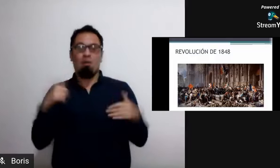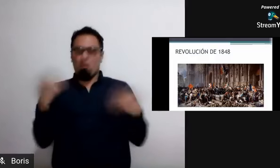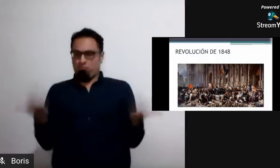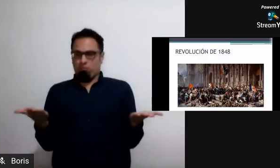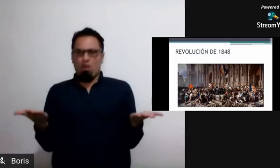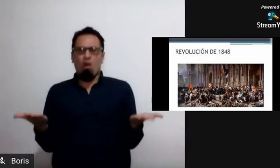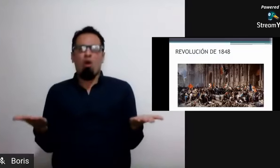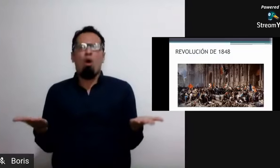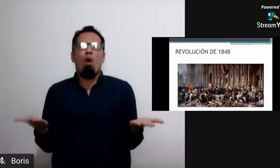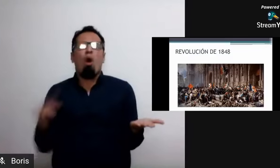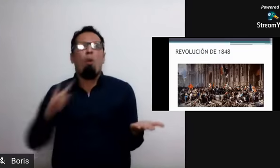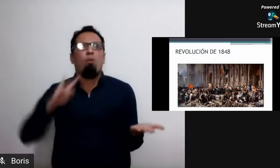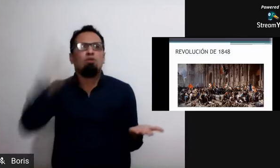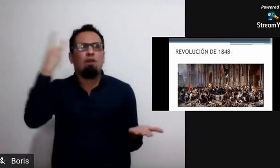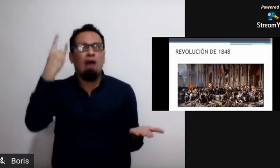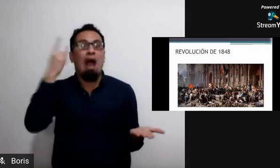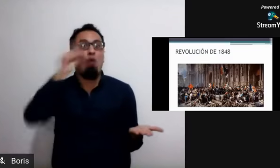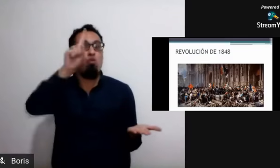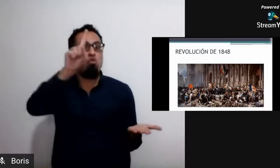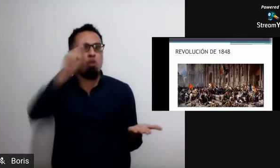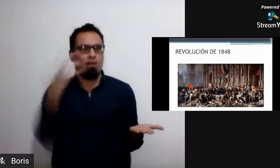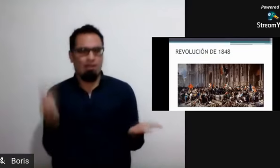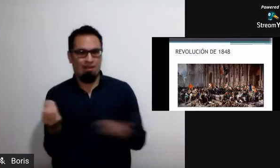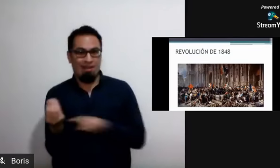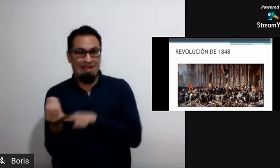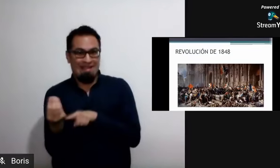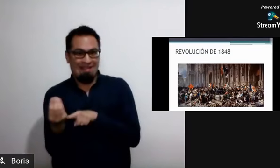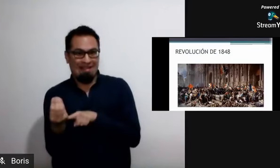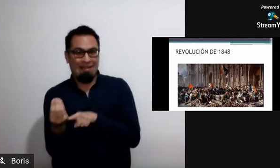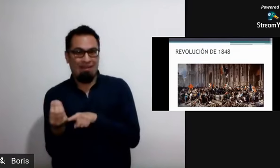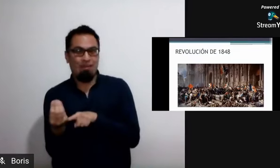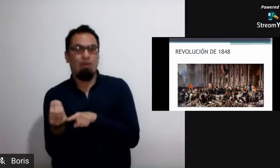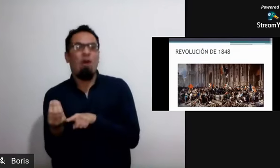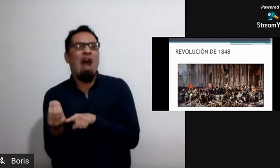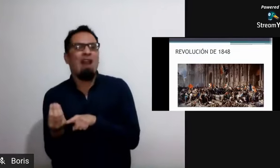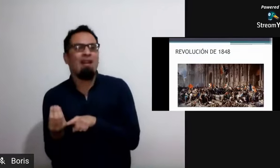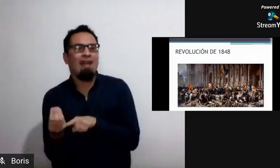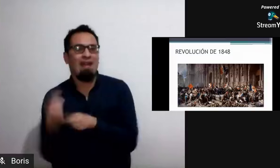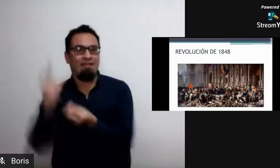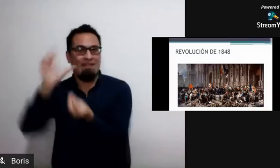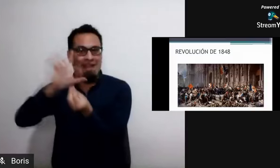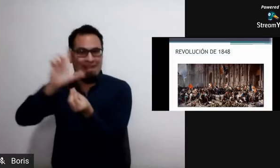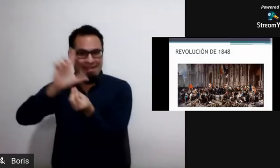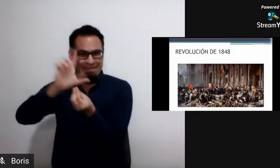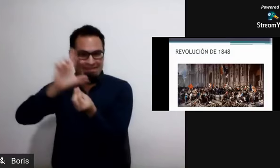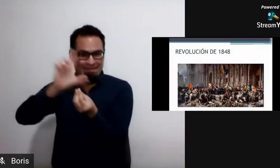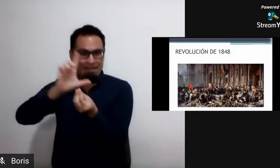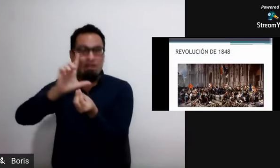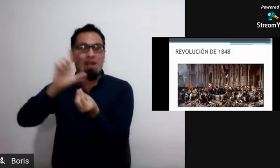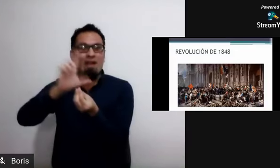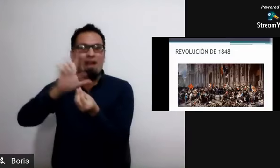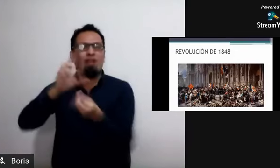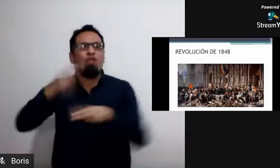Bueno, antes de ver cuáles son esos partidos políticos, tenemos que entender que Los liberales, que